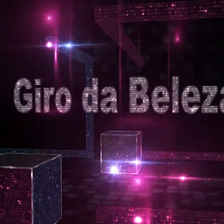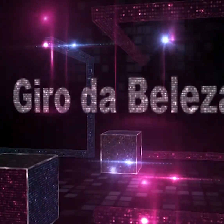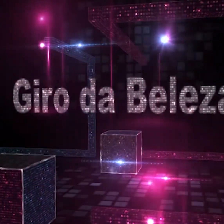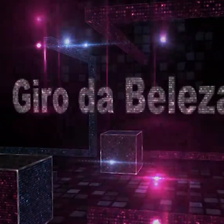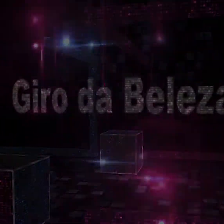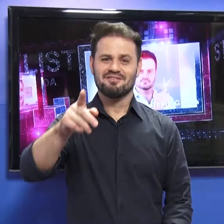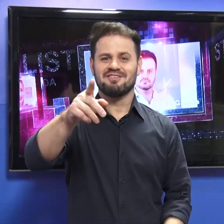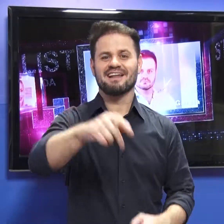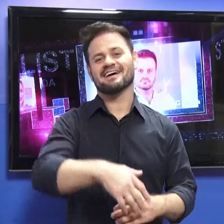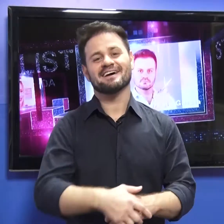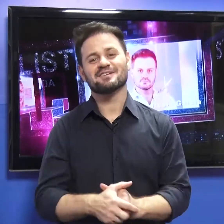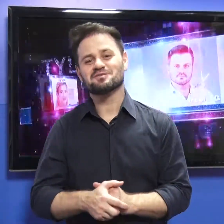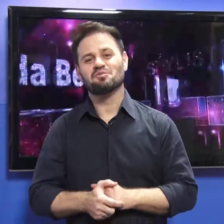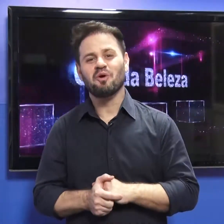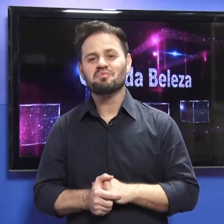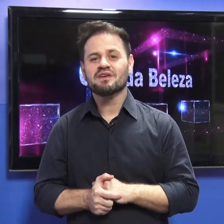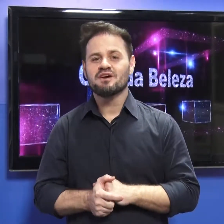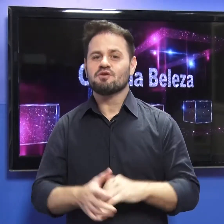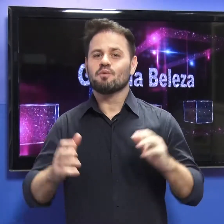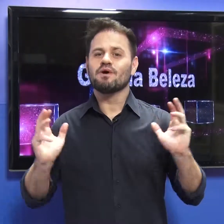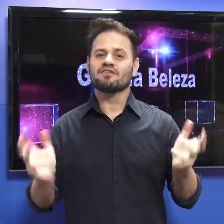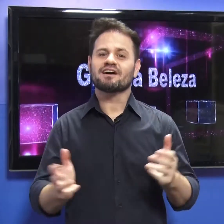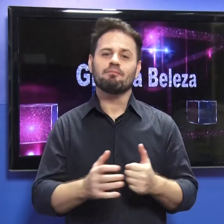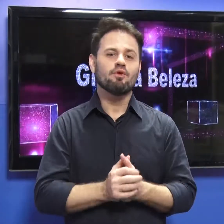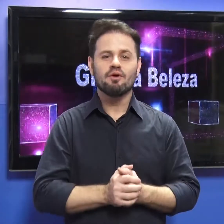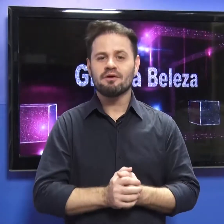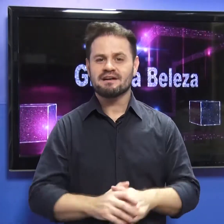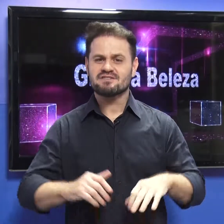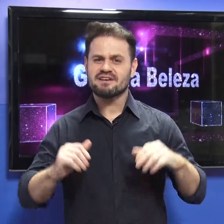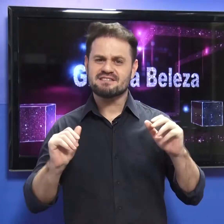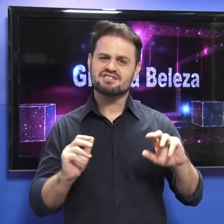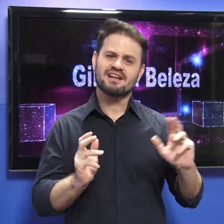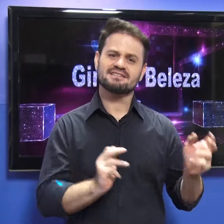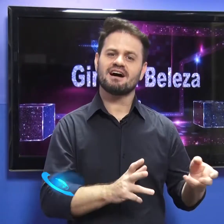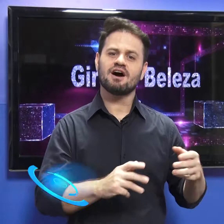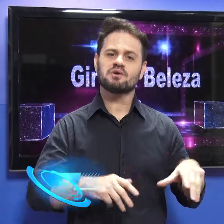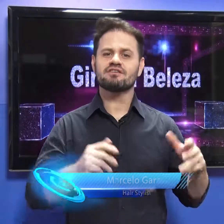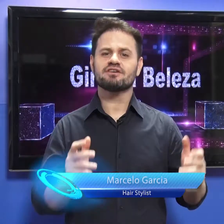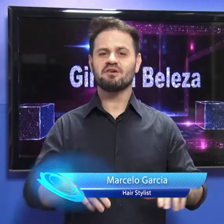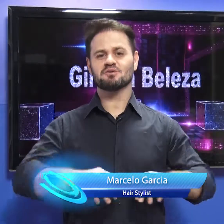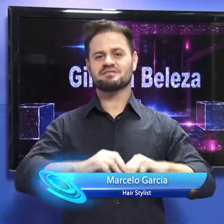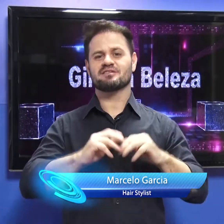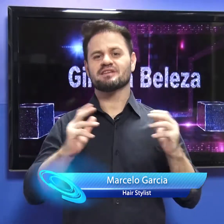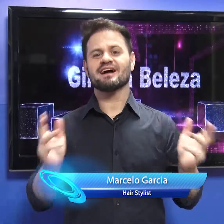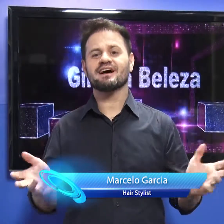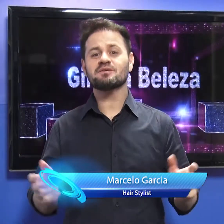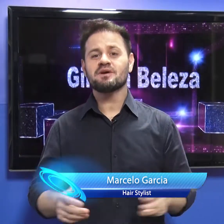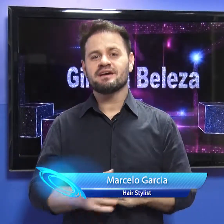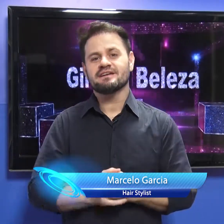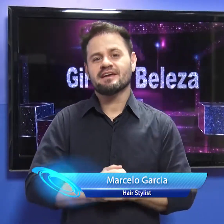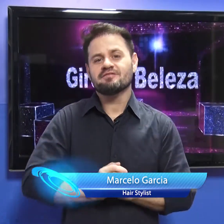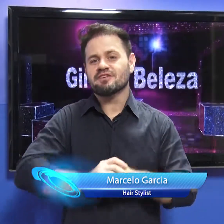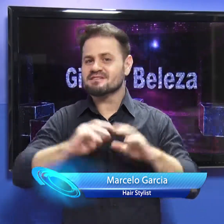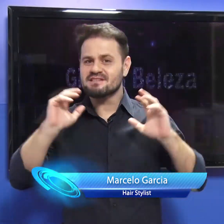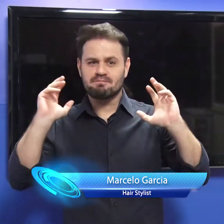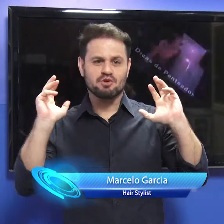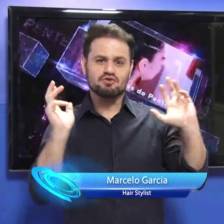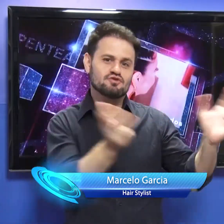fala galera tudo bom o ano acabou as festas de natal e réveillon terminaram e quem fez produções